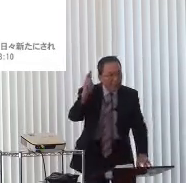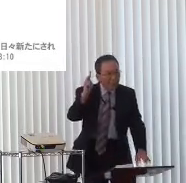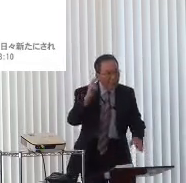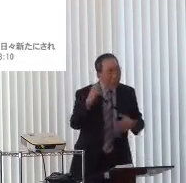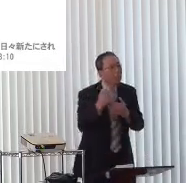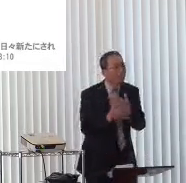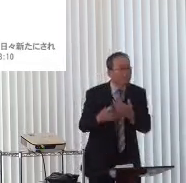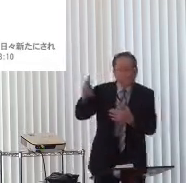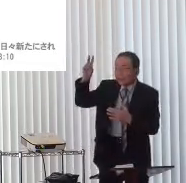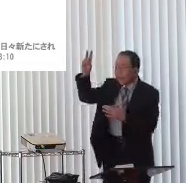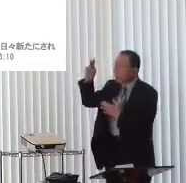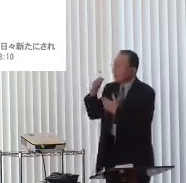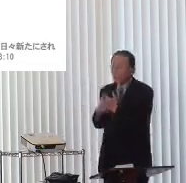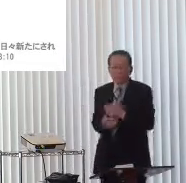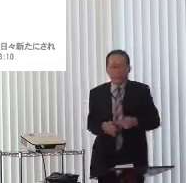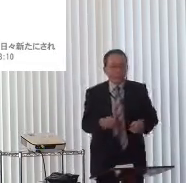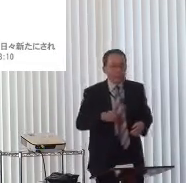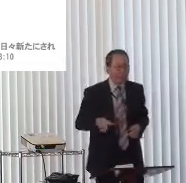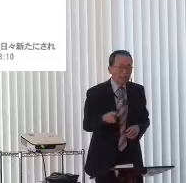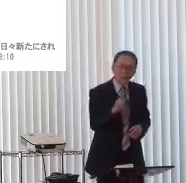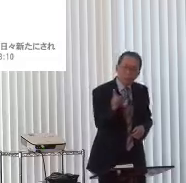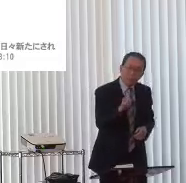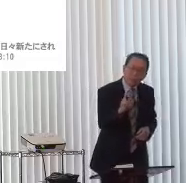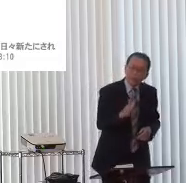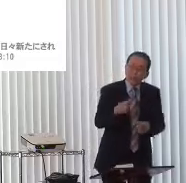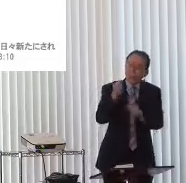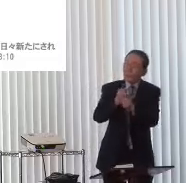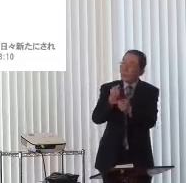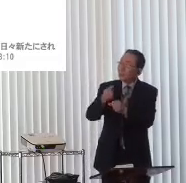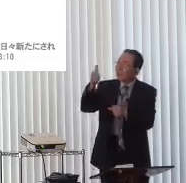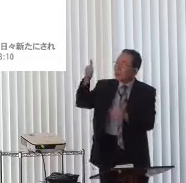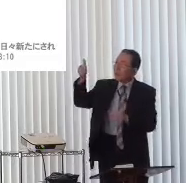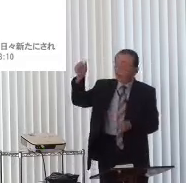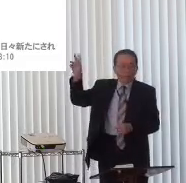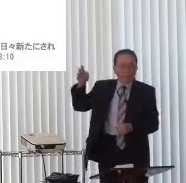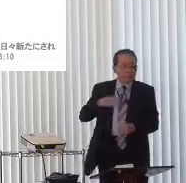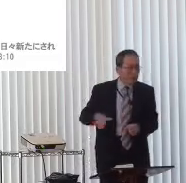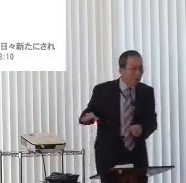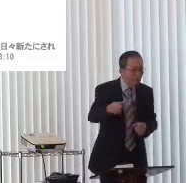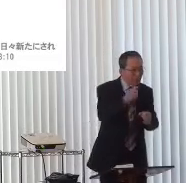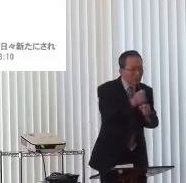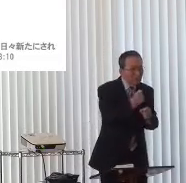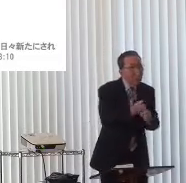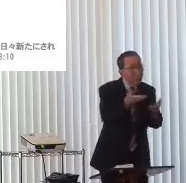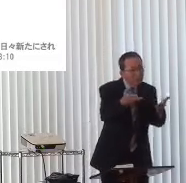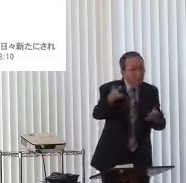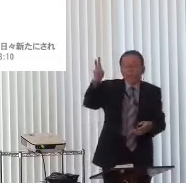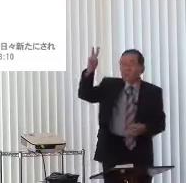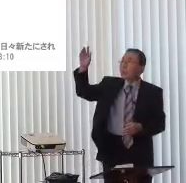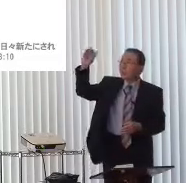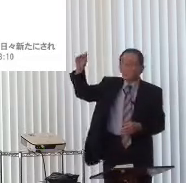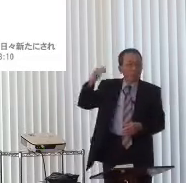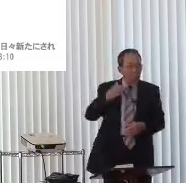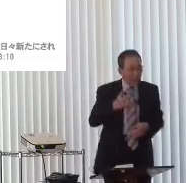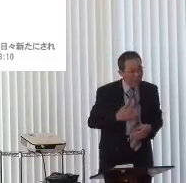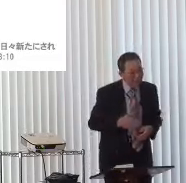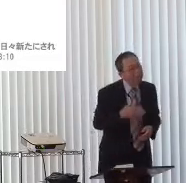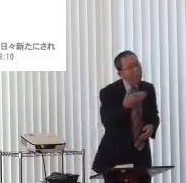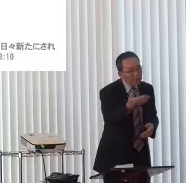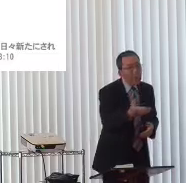ということですけど、私たちはどれぐらいこの私たちの創造主であり、私たちを救ってくださった神様のことを知っているでしょう